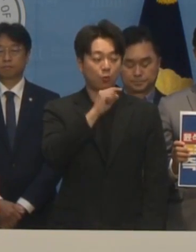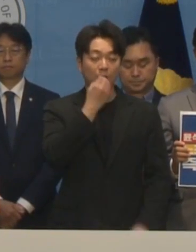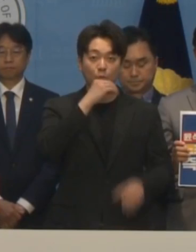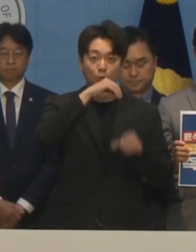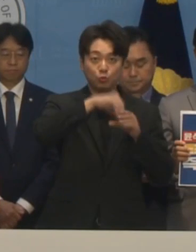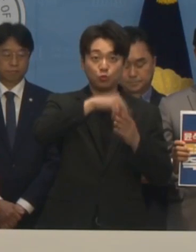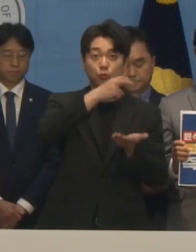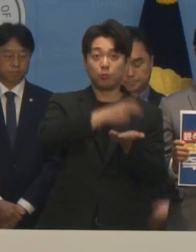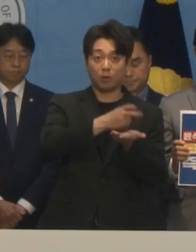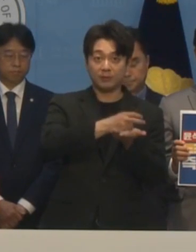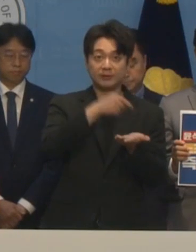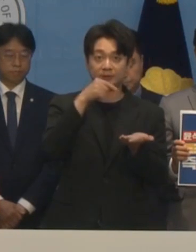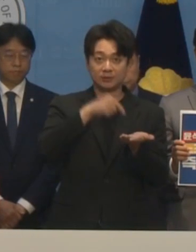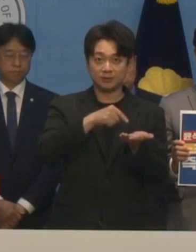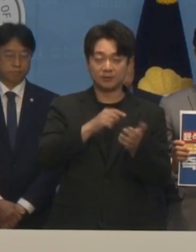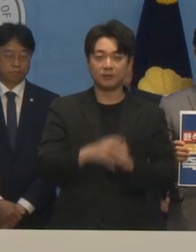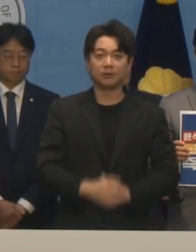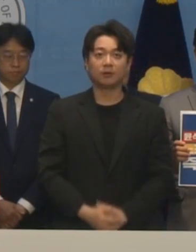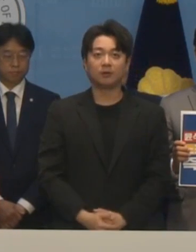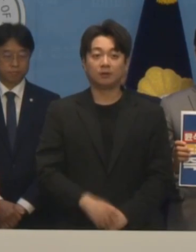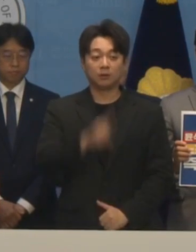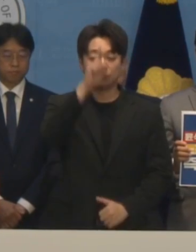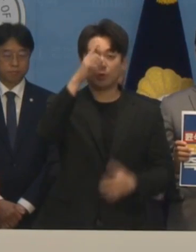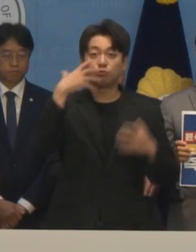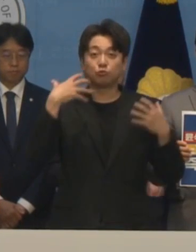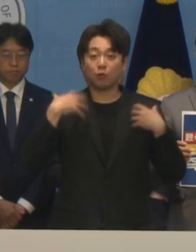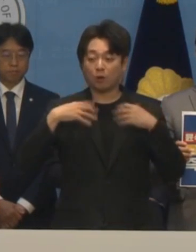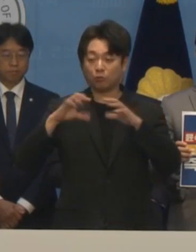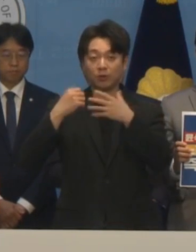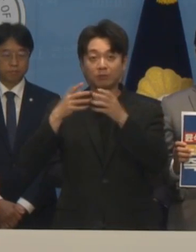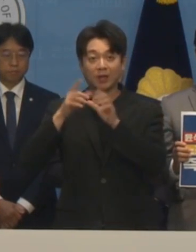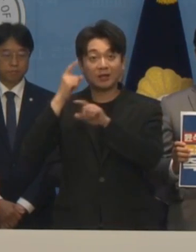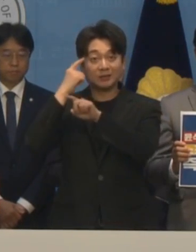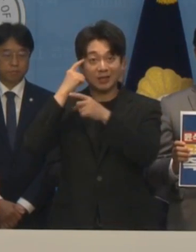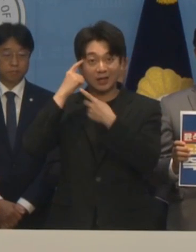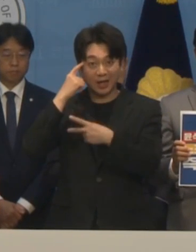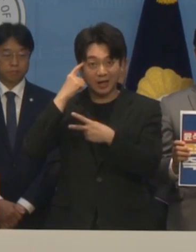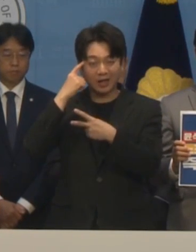노란봉투법은 정부 여당과 일부 언론의 주장처럼